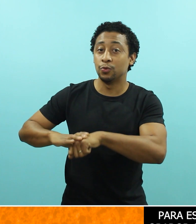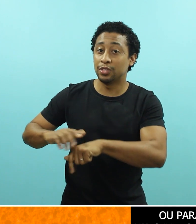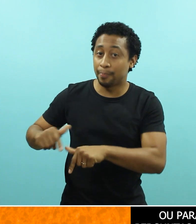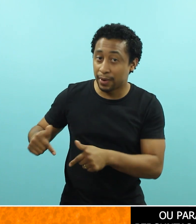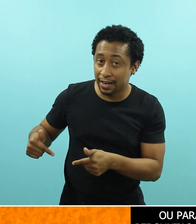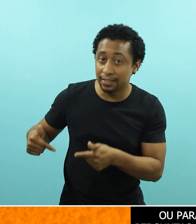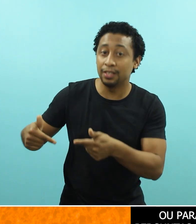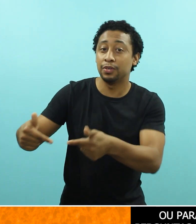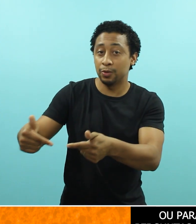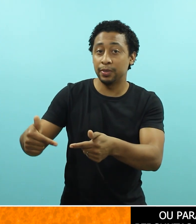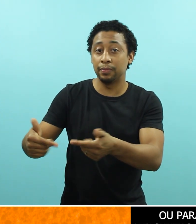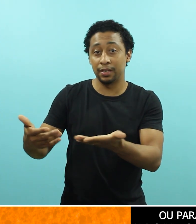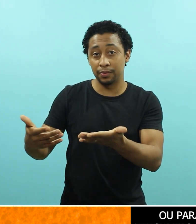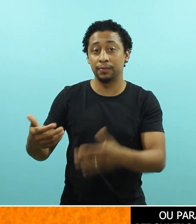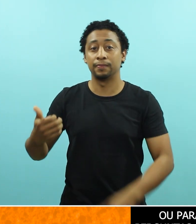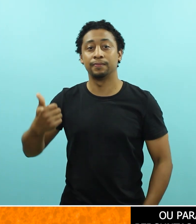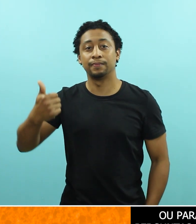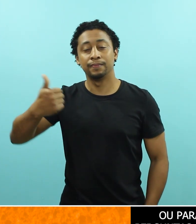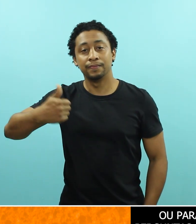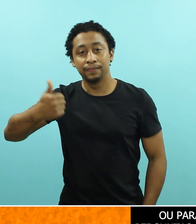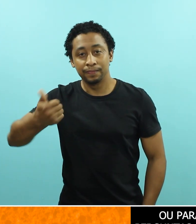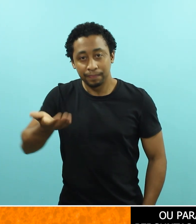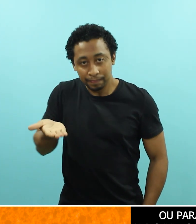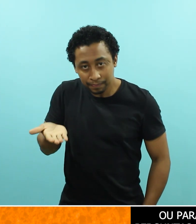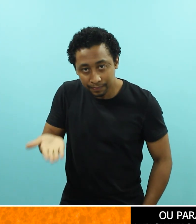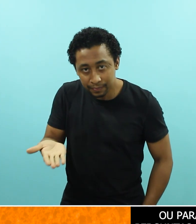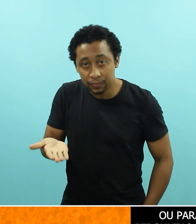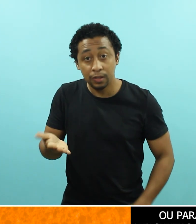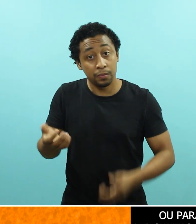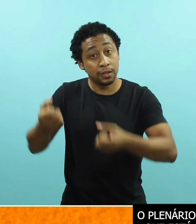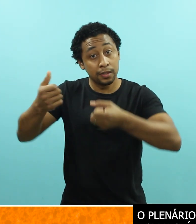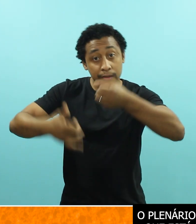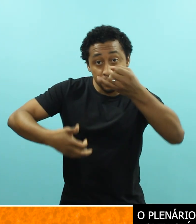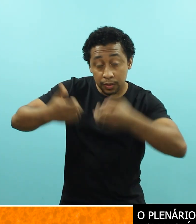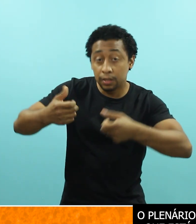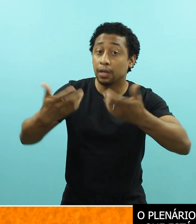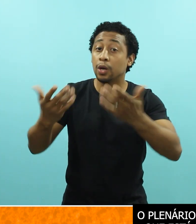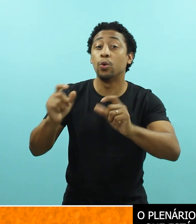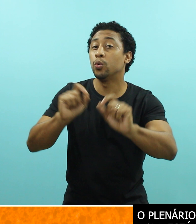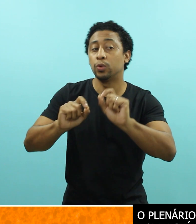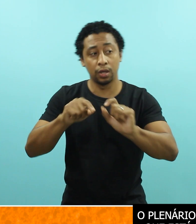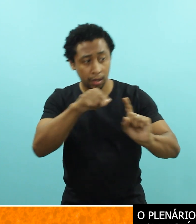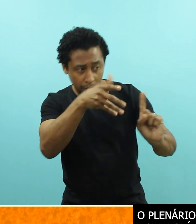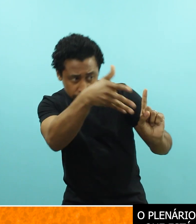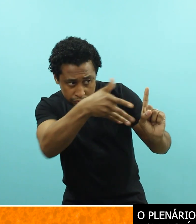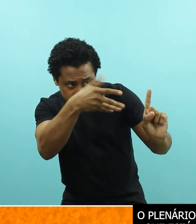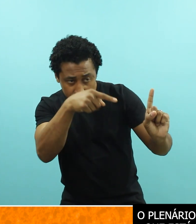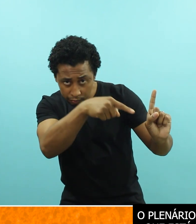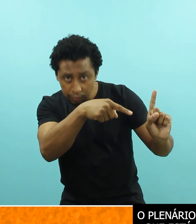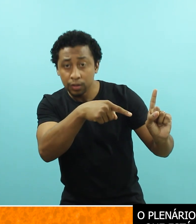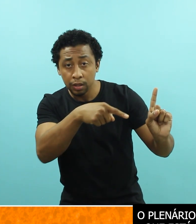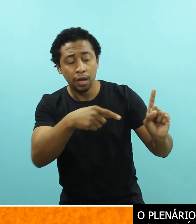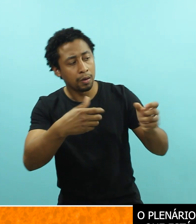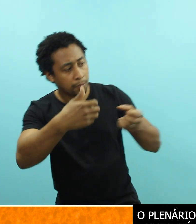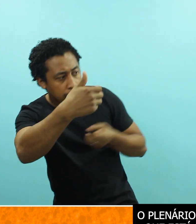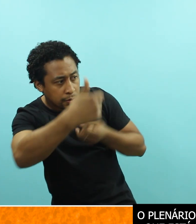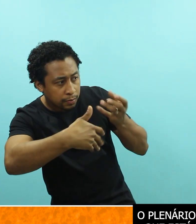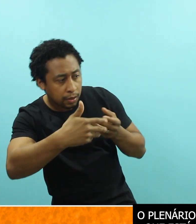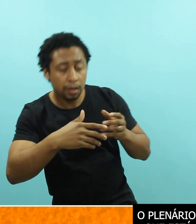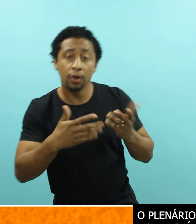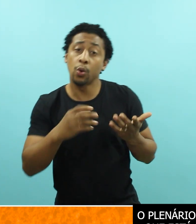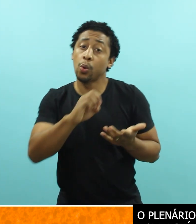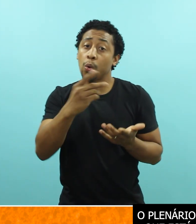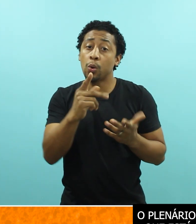oradora ou para fazer-lhe perguntas que esclareçam o plenário sobre o ponto que está em